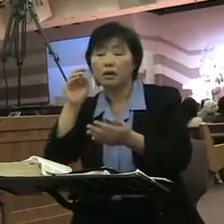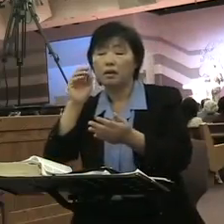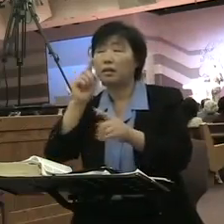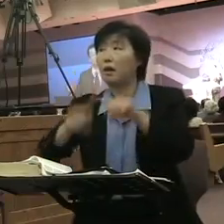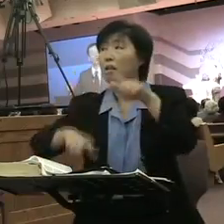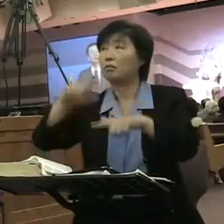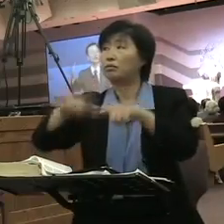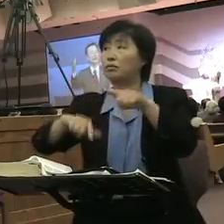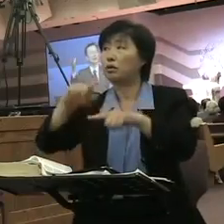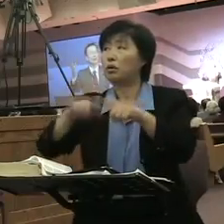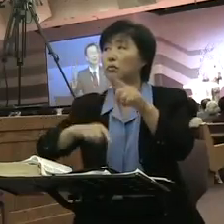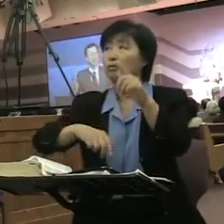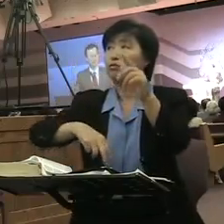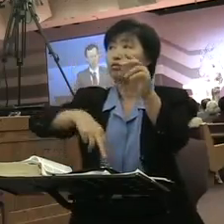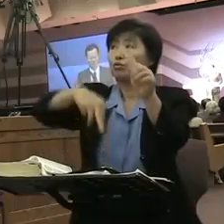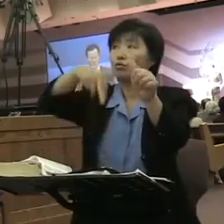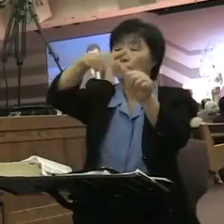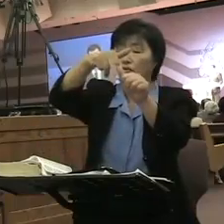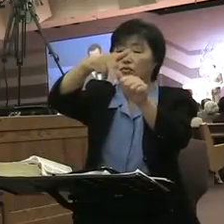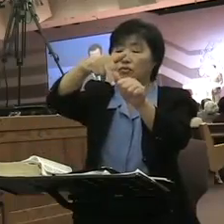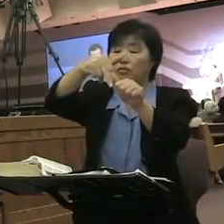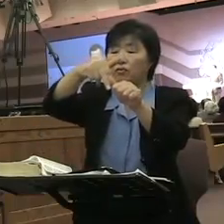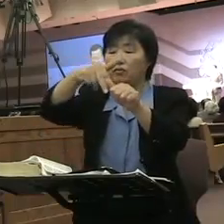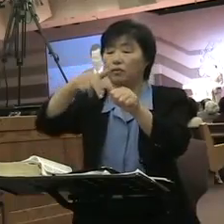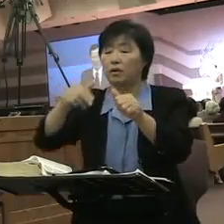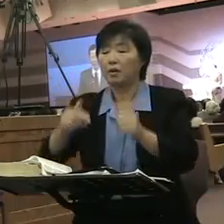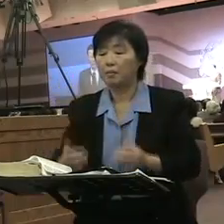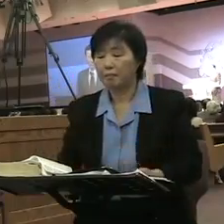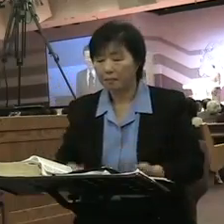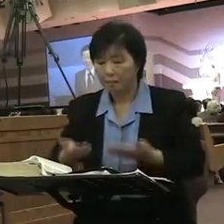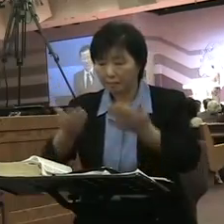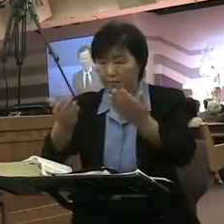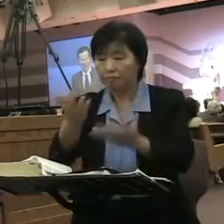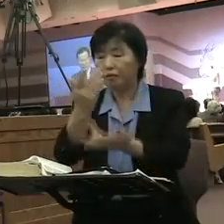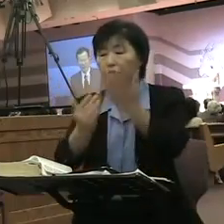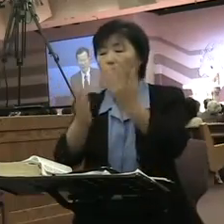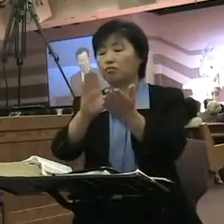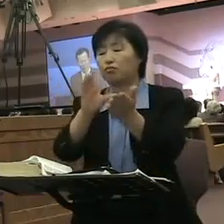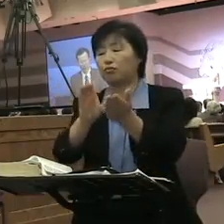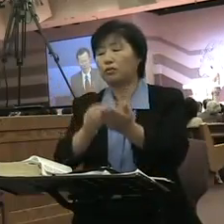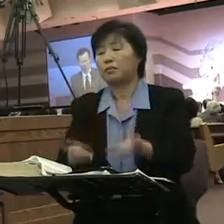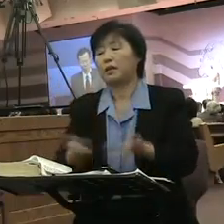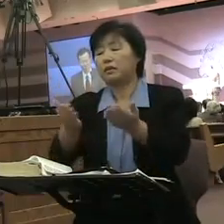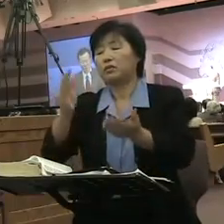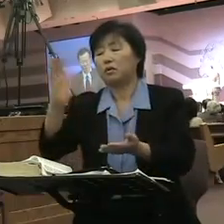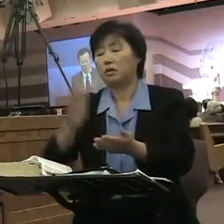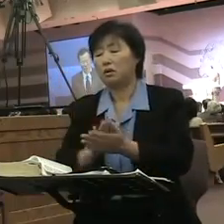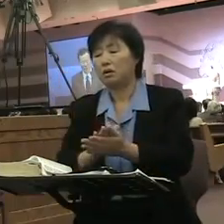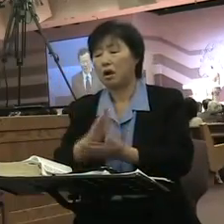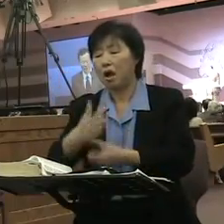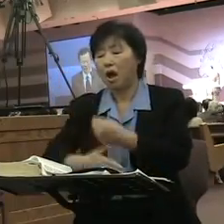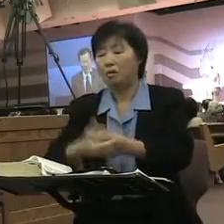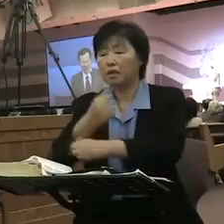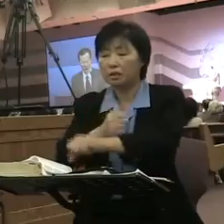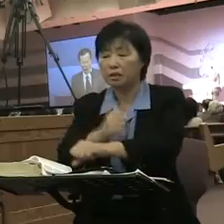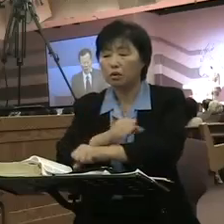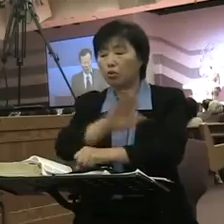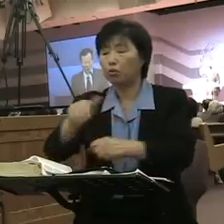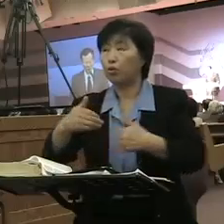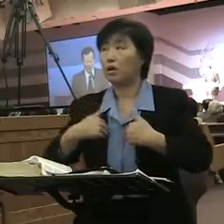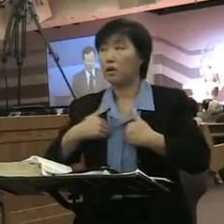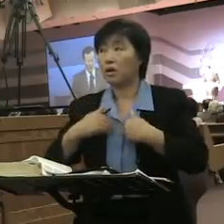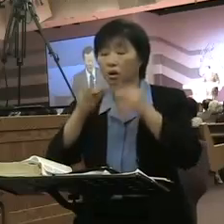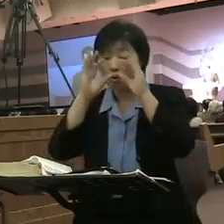번제물로 바쳐지게 되리라. 하나님이 하실 일을 우리에게 보여주시는 것입니다. 근데